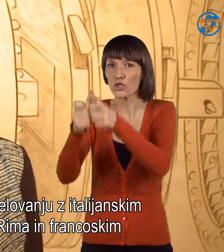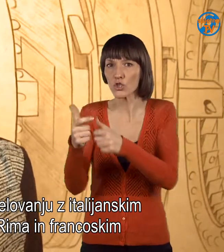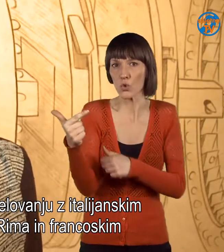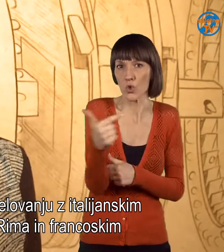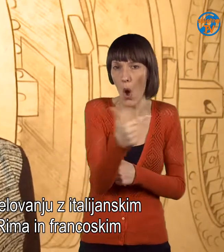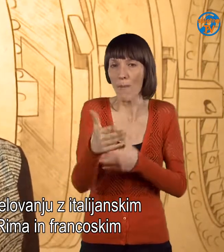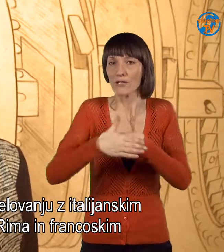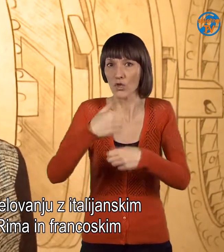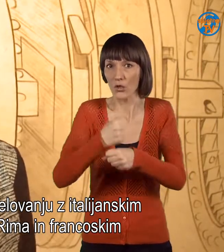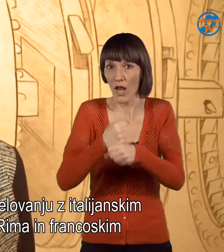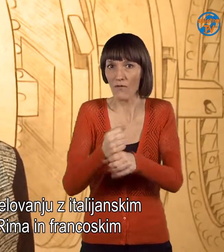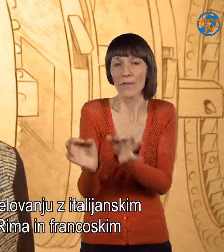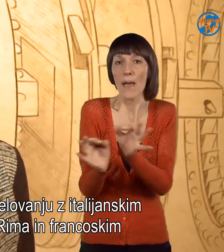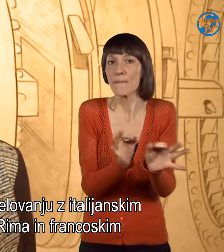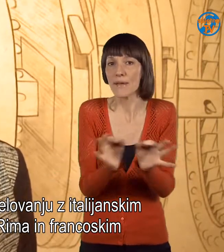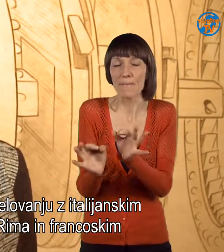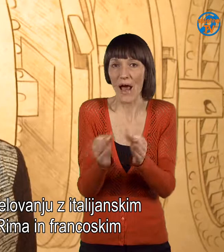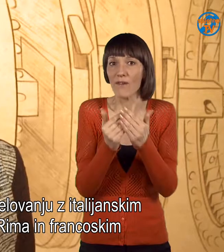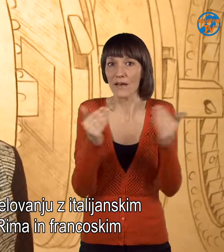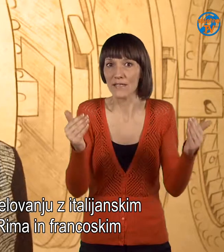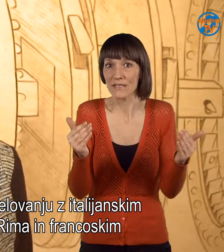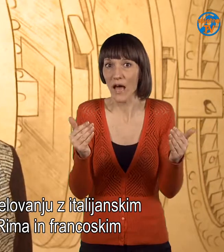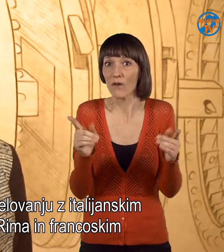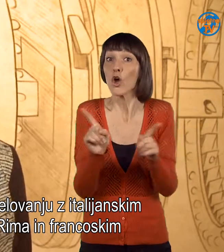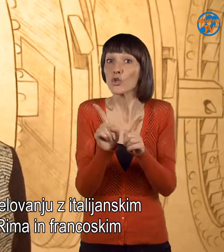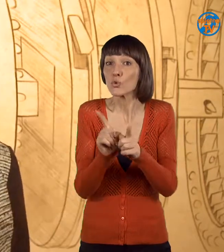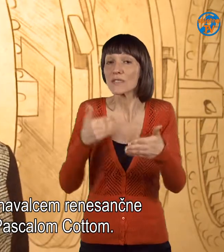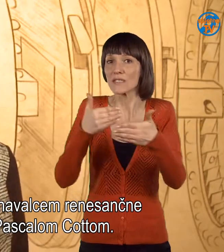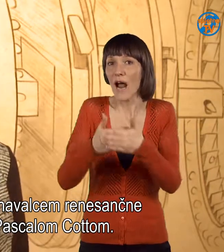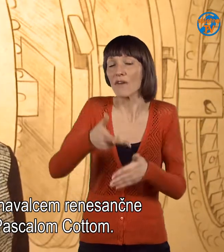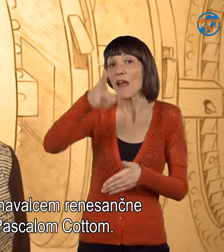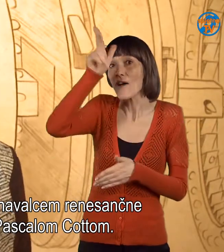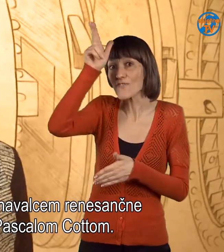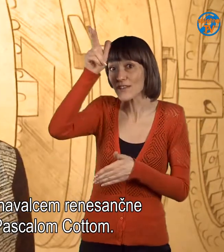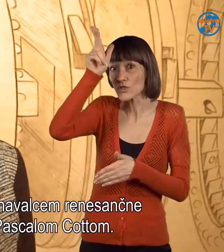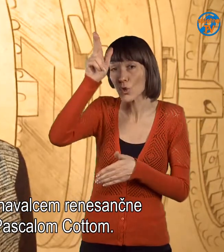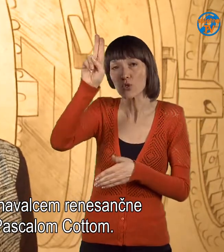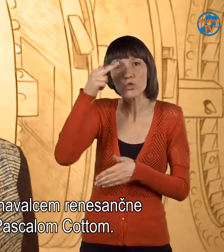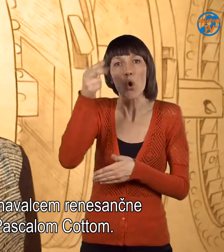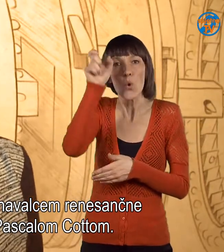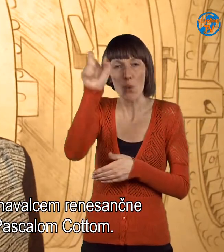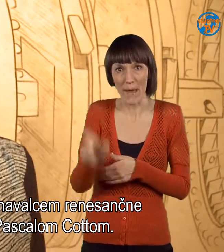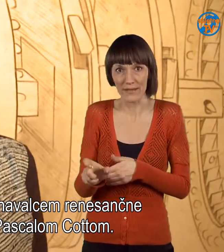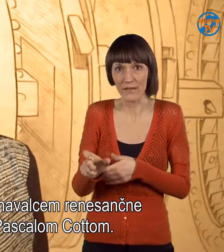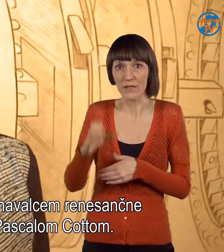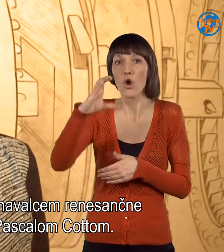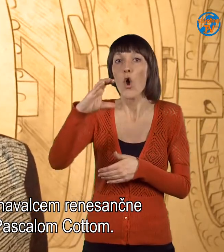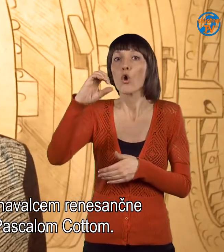Rima in pa francoskim umetnikom, poznavalcem renesančne umetnosti Pascalom